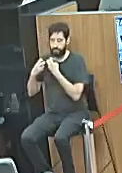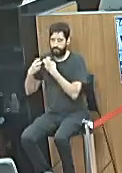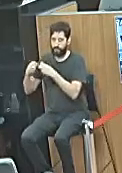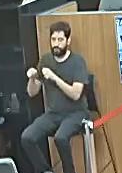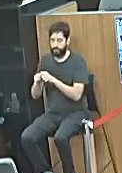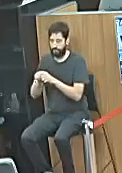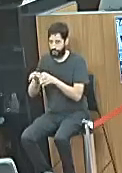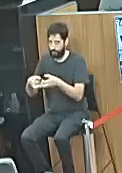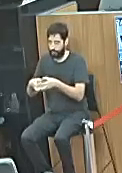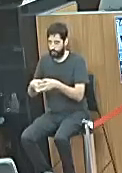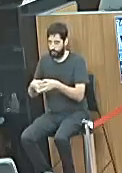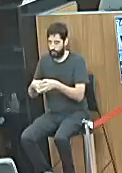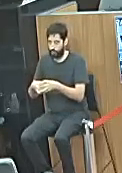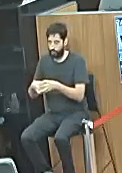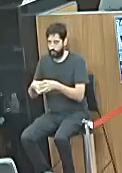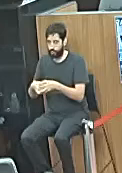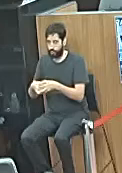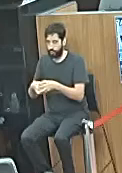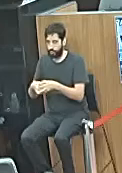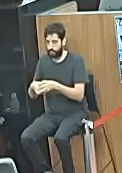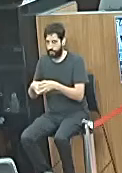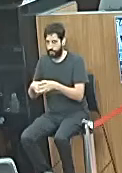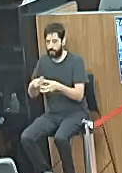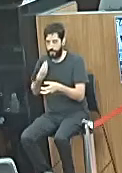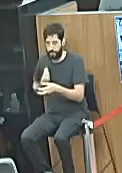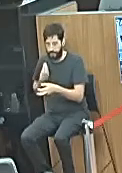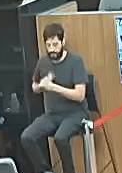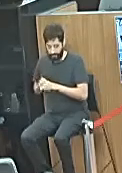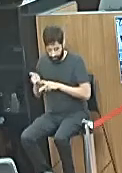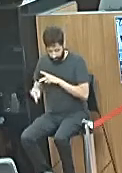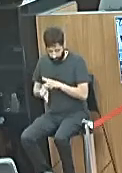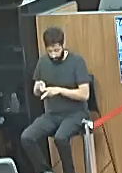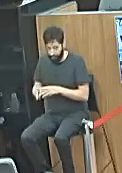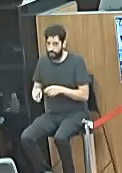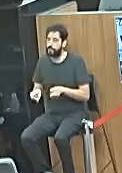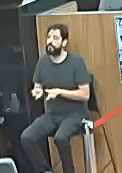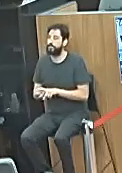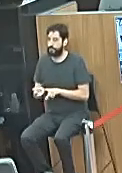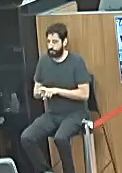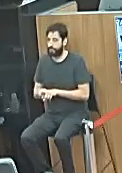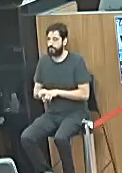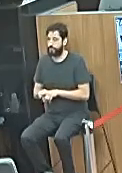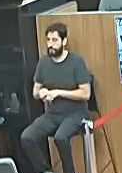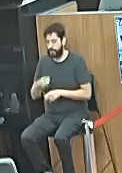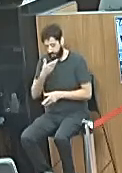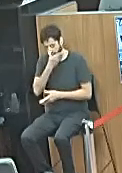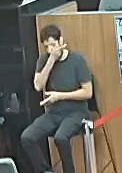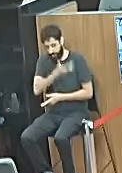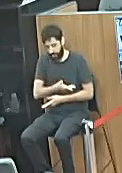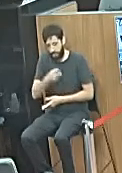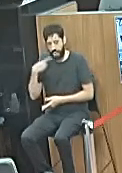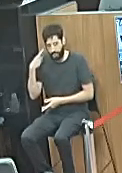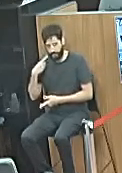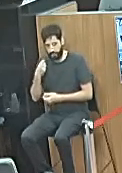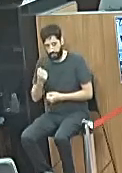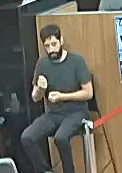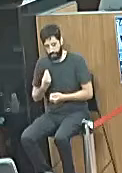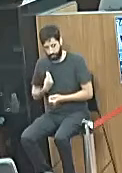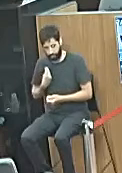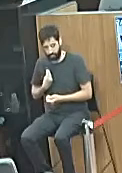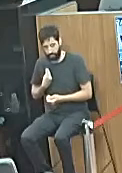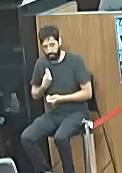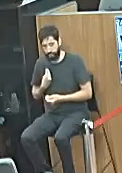grupo da comissão de participação popular tão bem presidida pelos shows com o deputado de